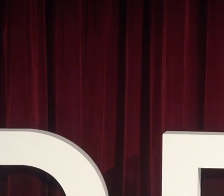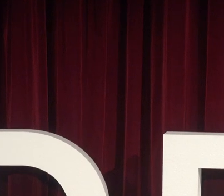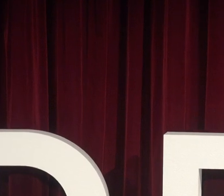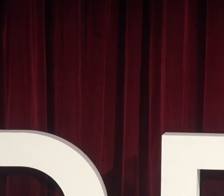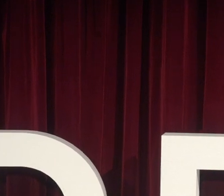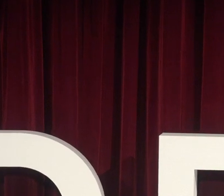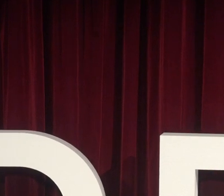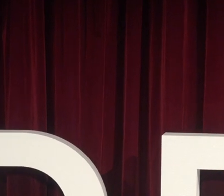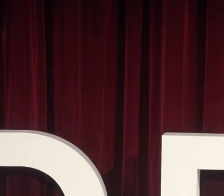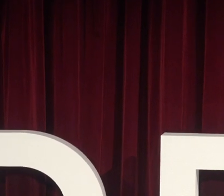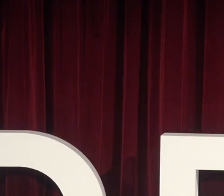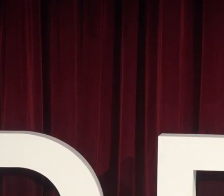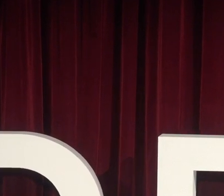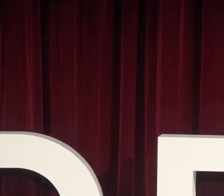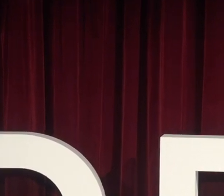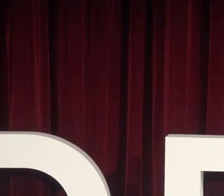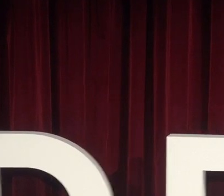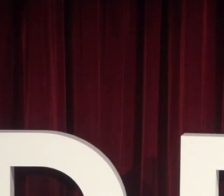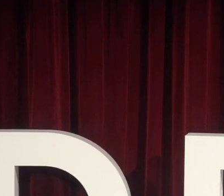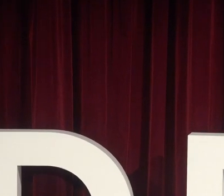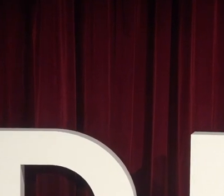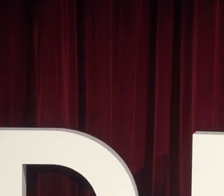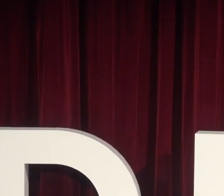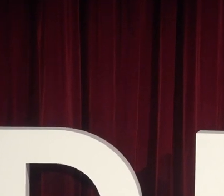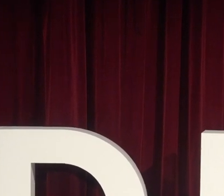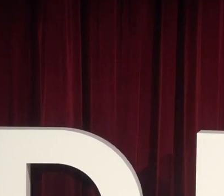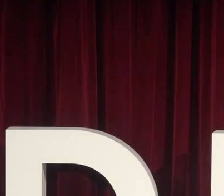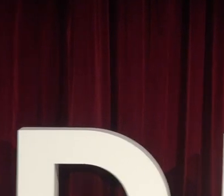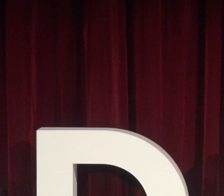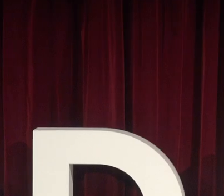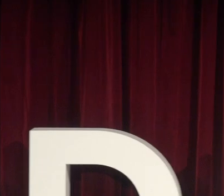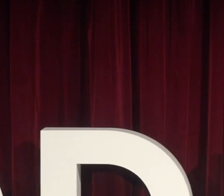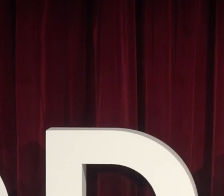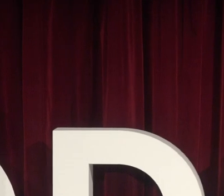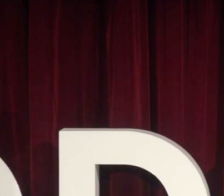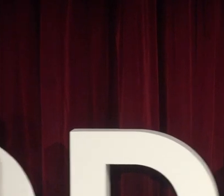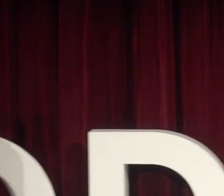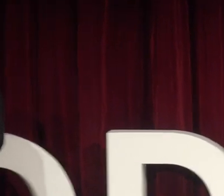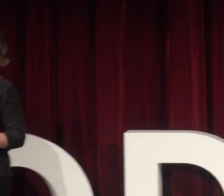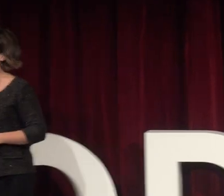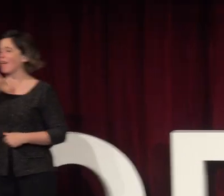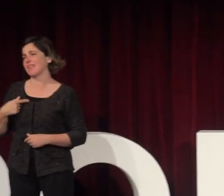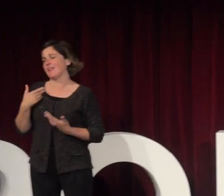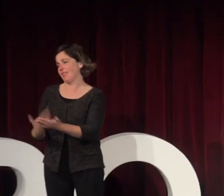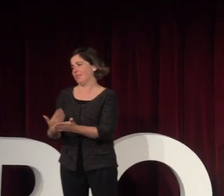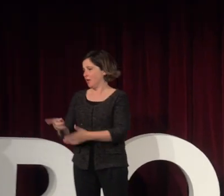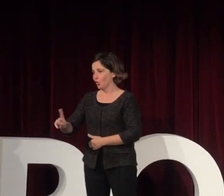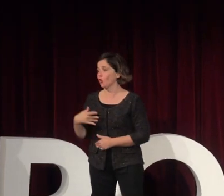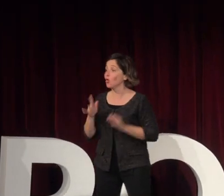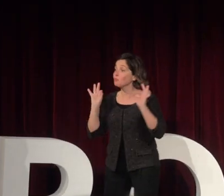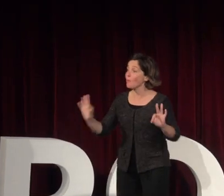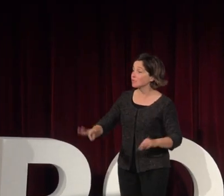a todas, la coherencia, la dignidad y la altura no se demuestra en los momentos fáciles, se demuestra en